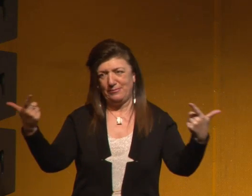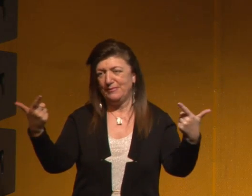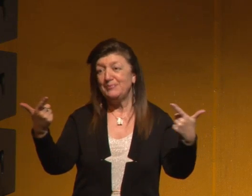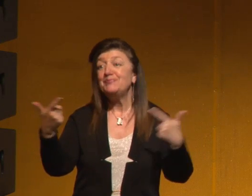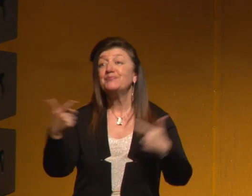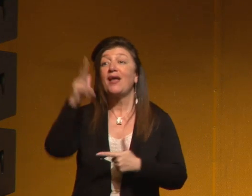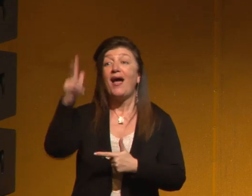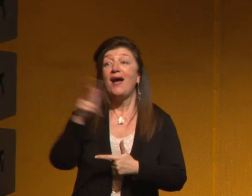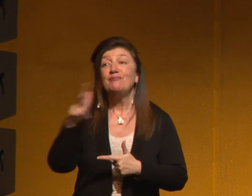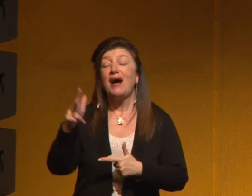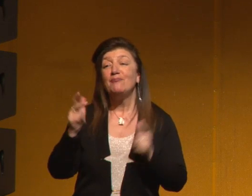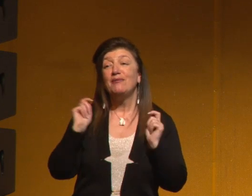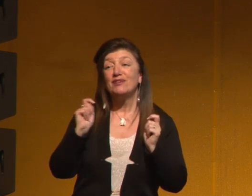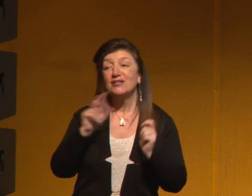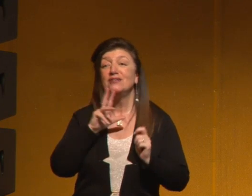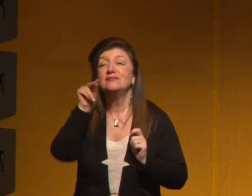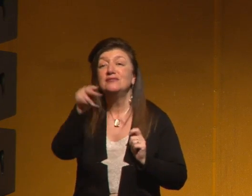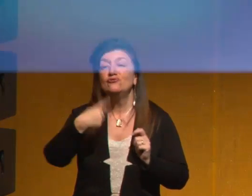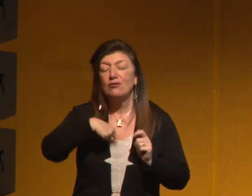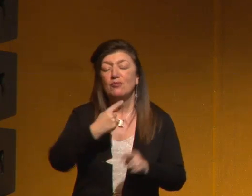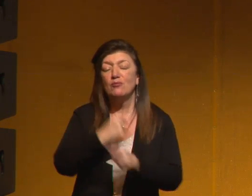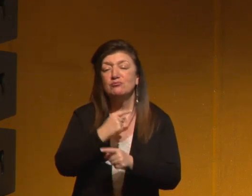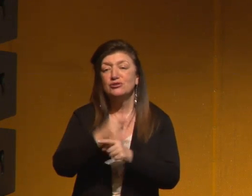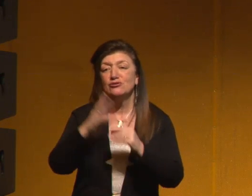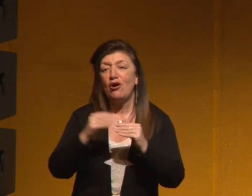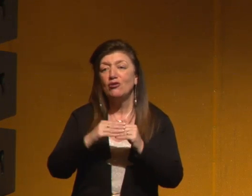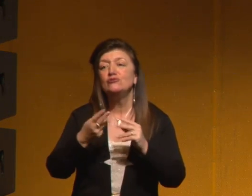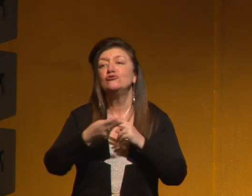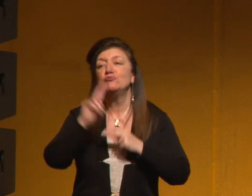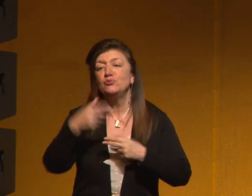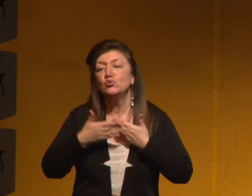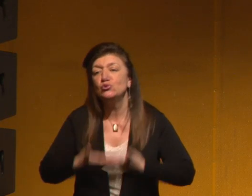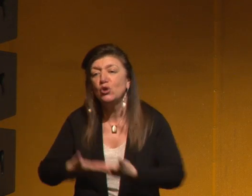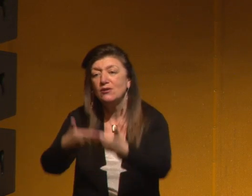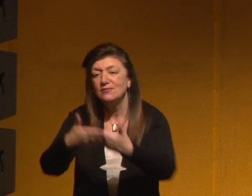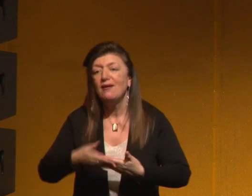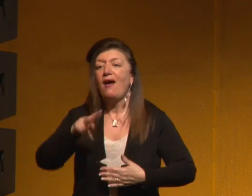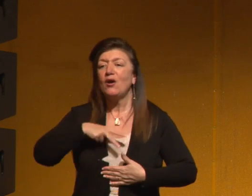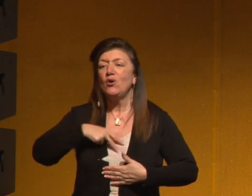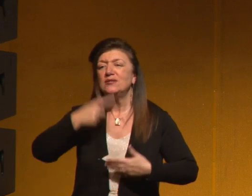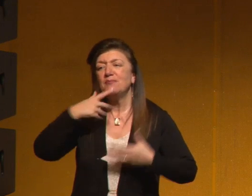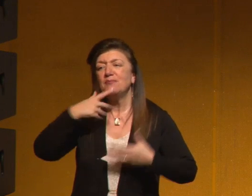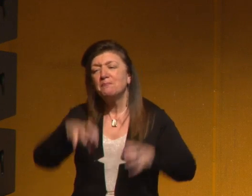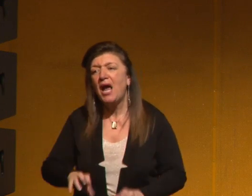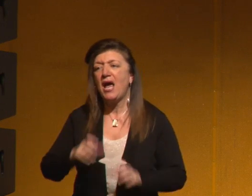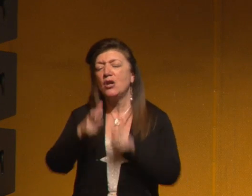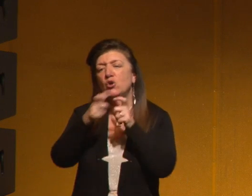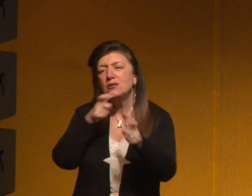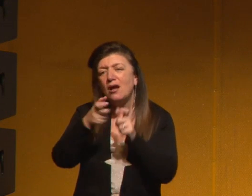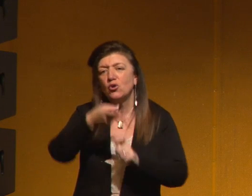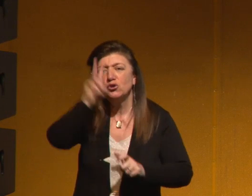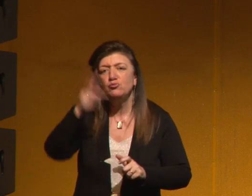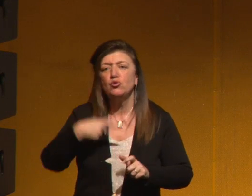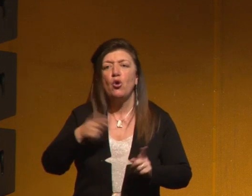solidarietà e meno egoismo di capacità di ascolto di dialogo e non di decisionismo